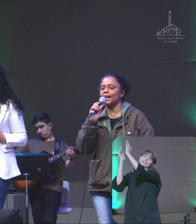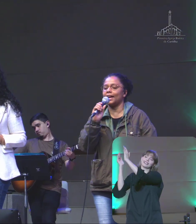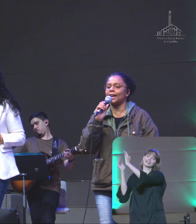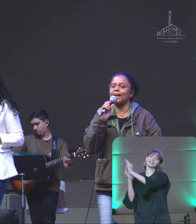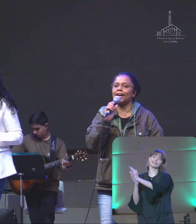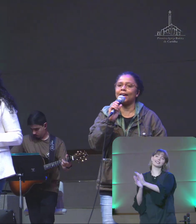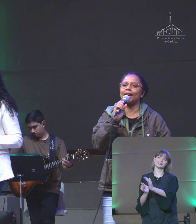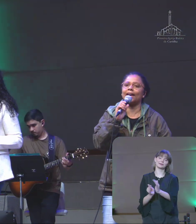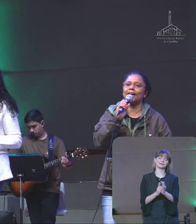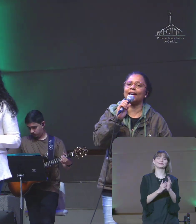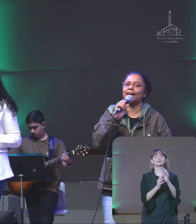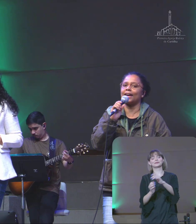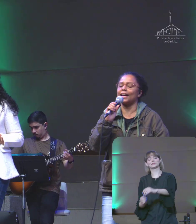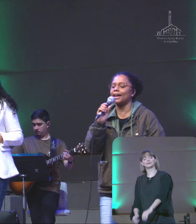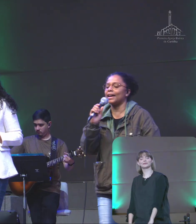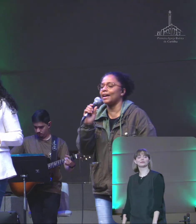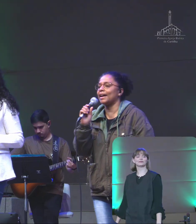louvarei.